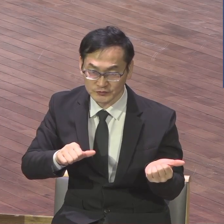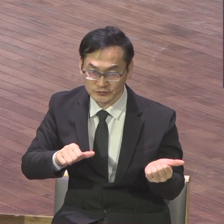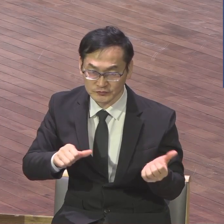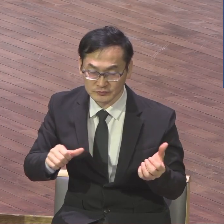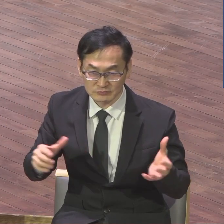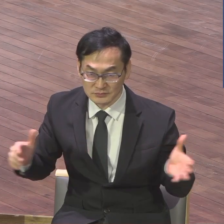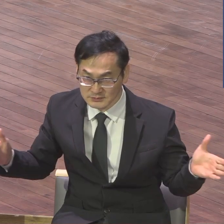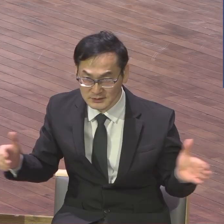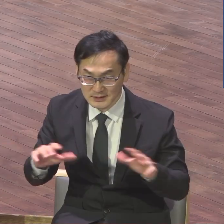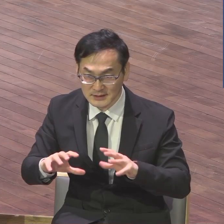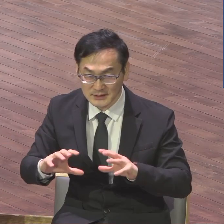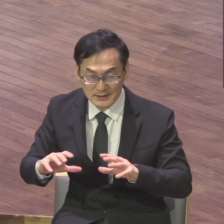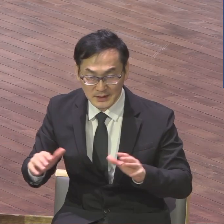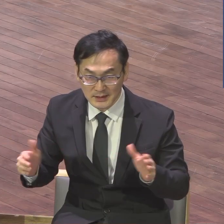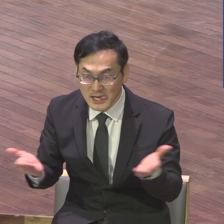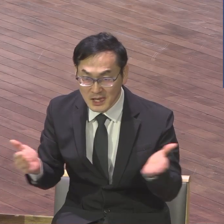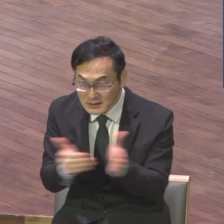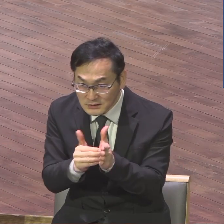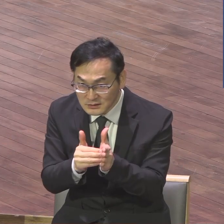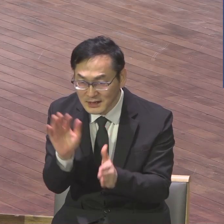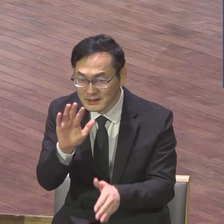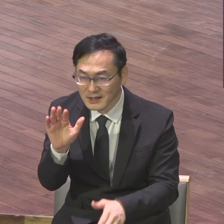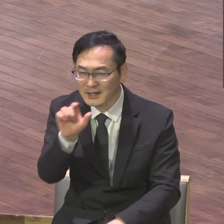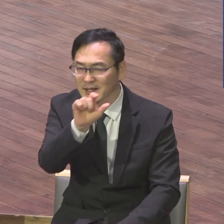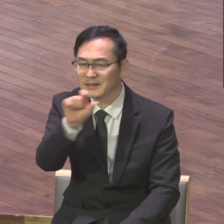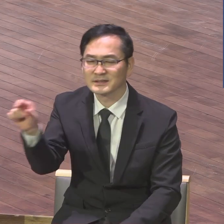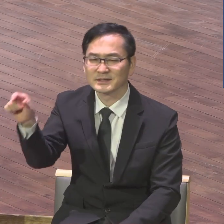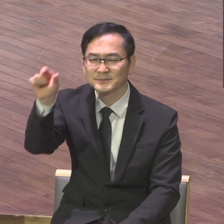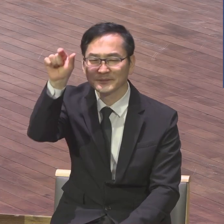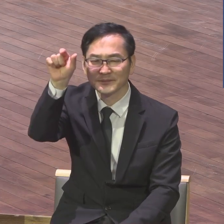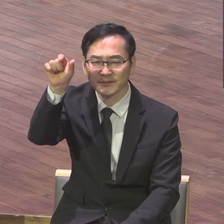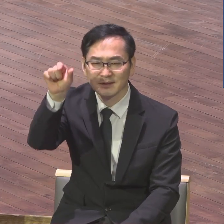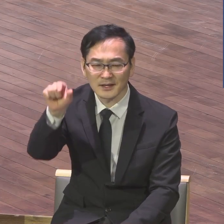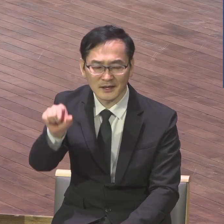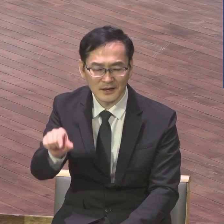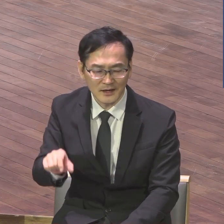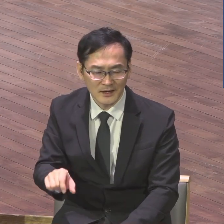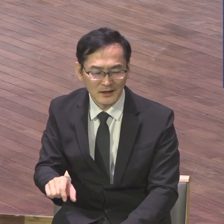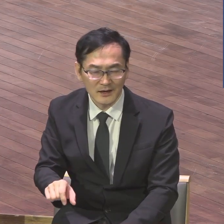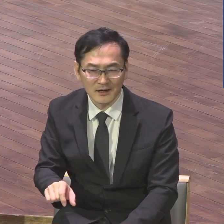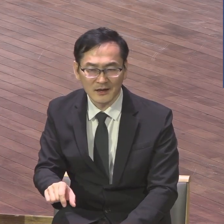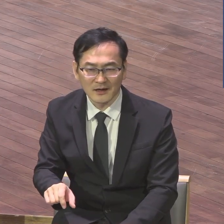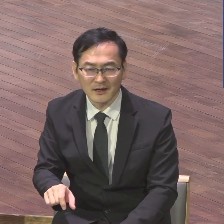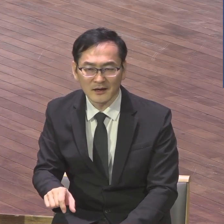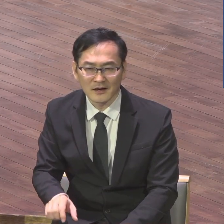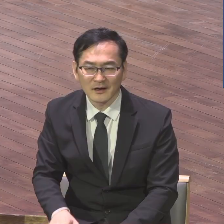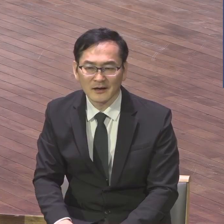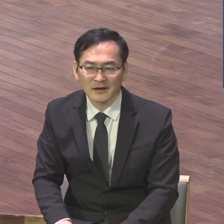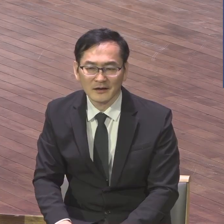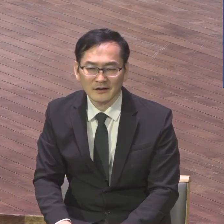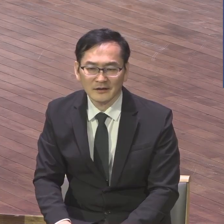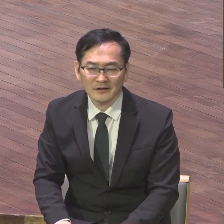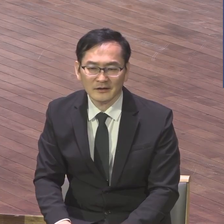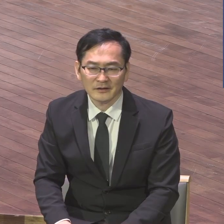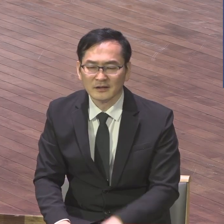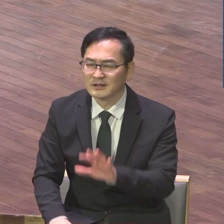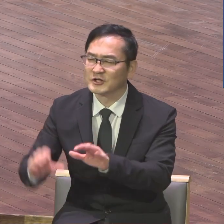아니에요. 십자가. 오늘 우리 문철 목사님 아침 문자를 들어보니까 이